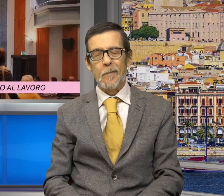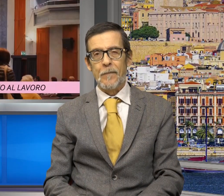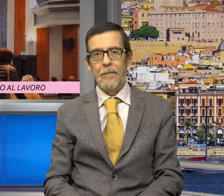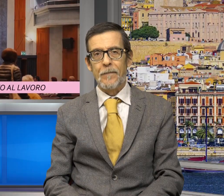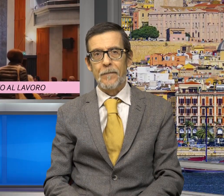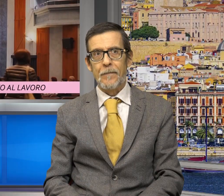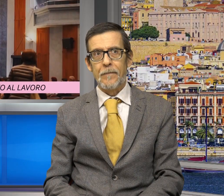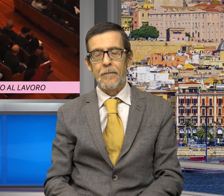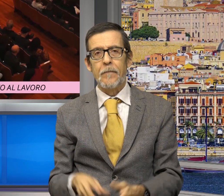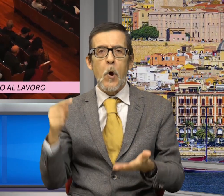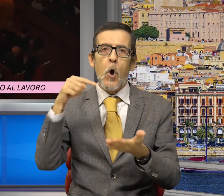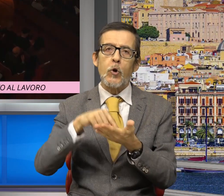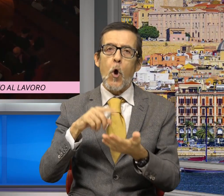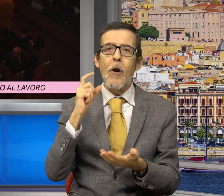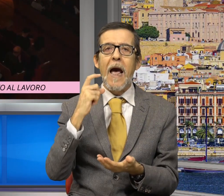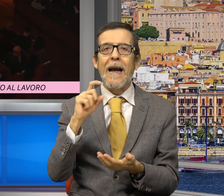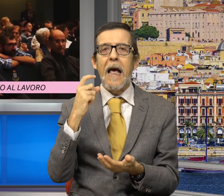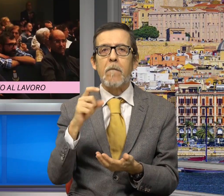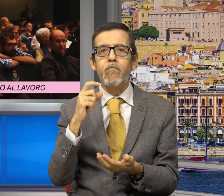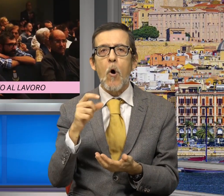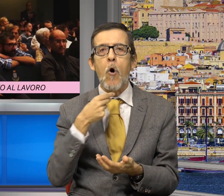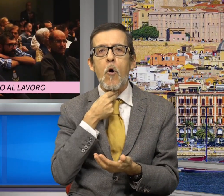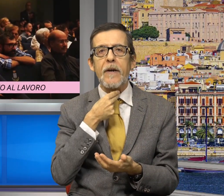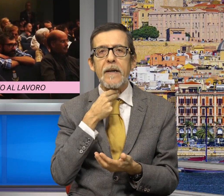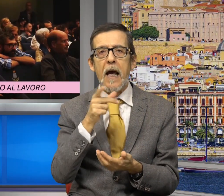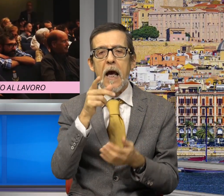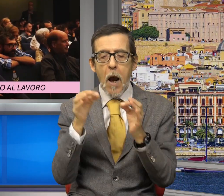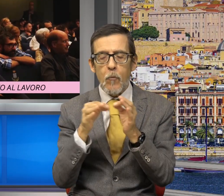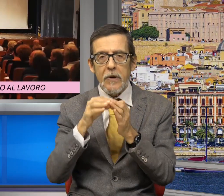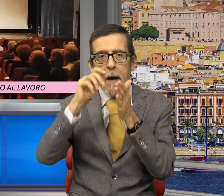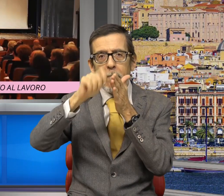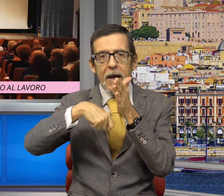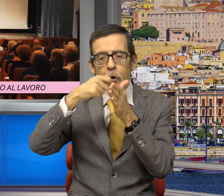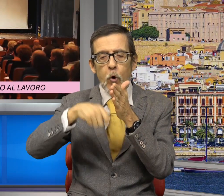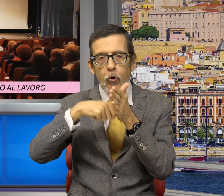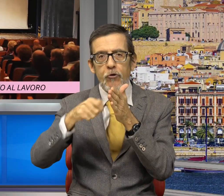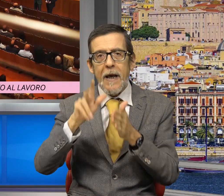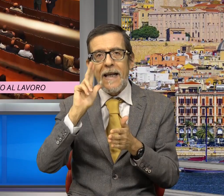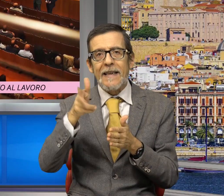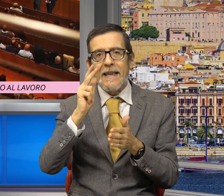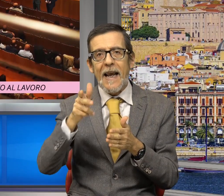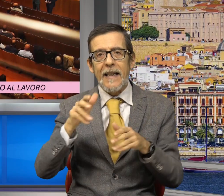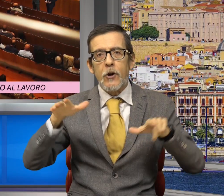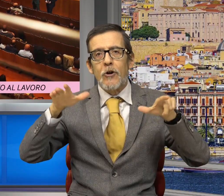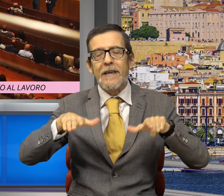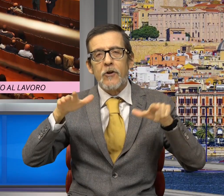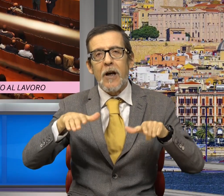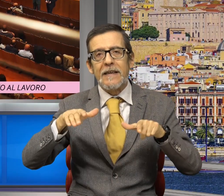Ritorna a Carboni un atteso appuntamento con il cinema. Dal 13 al 17 novembre si svolgerà il Carbonia Film Festival,